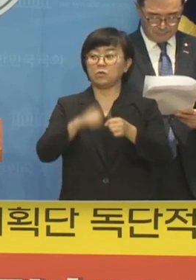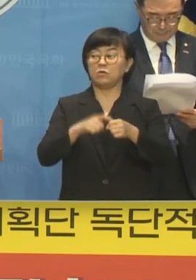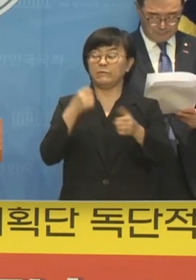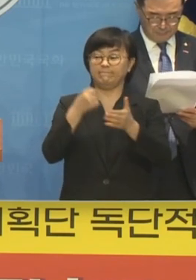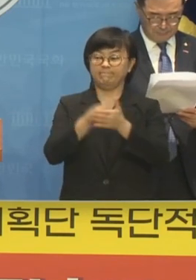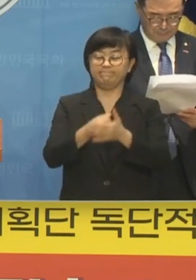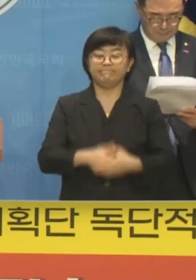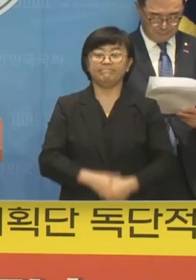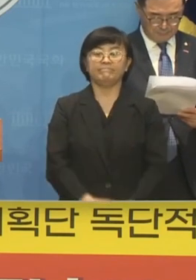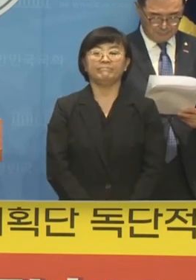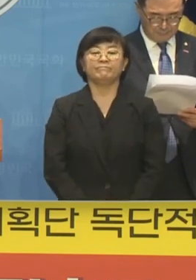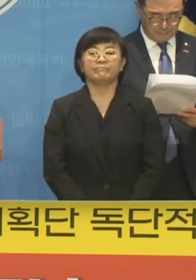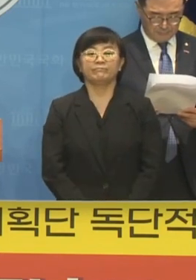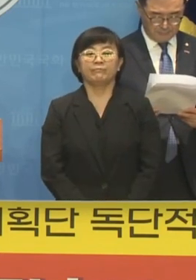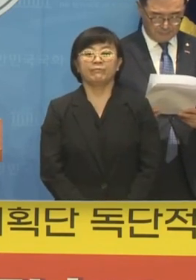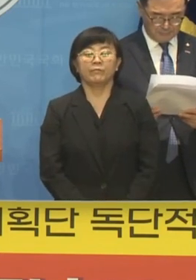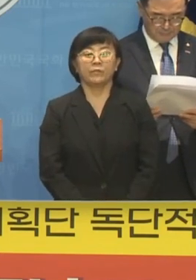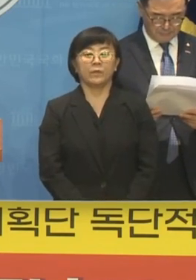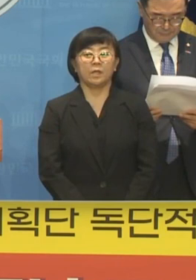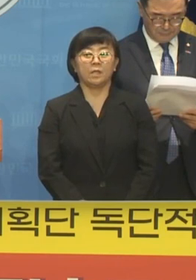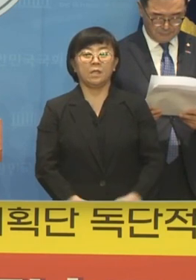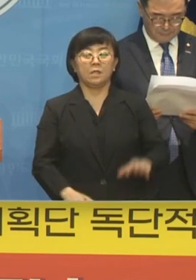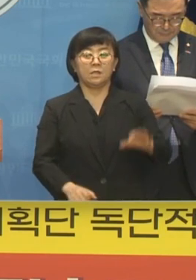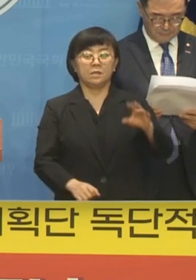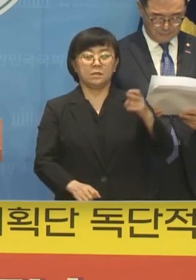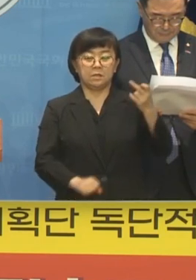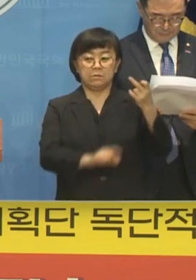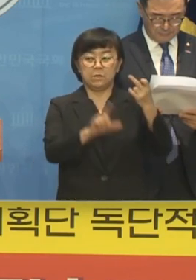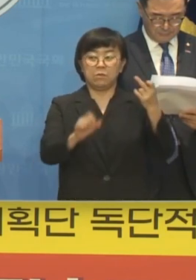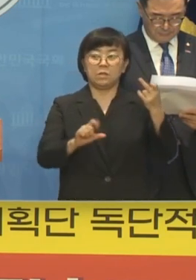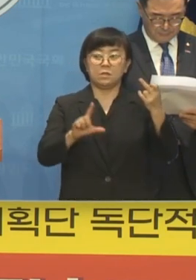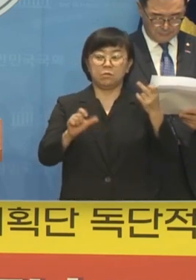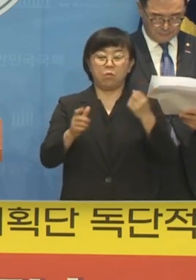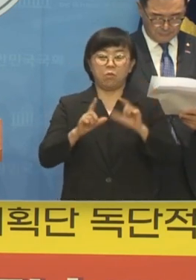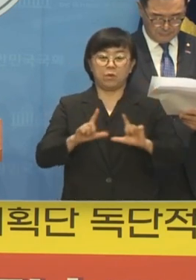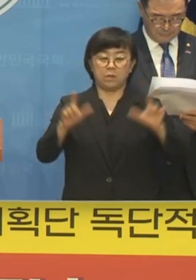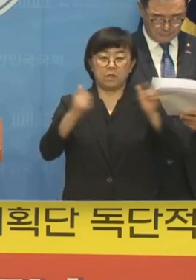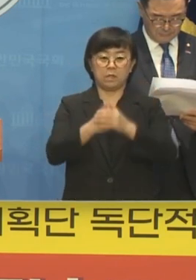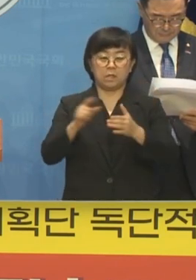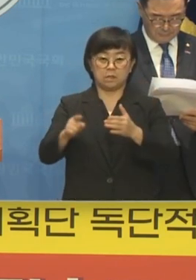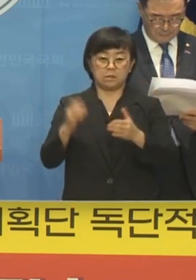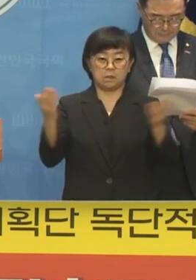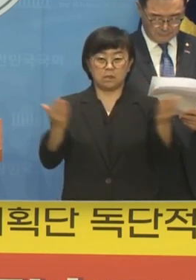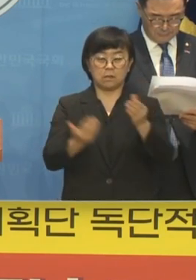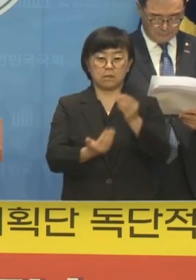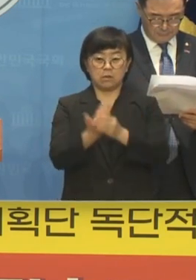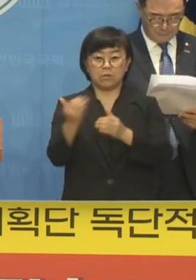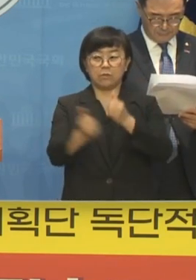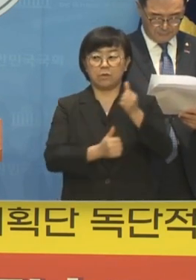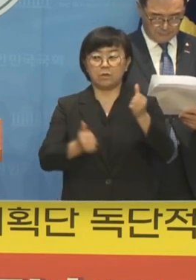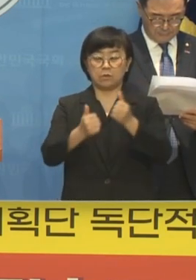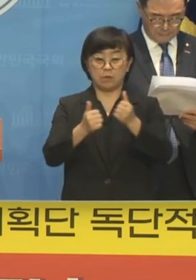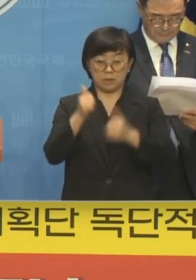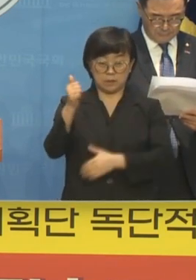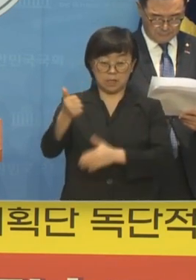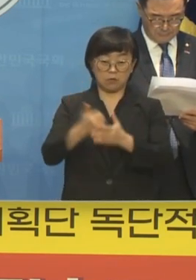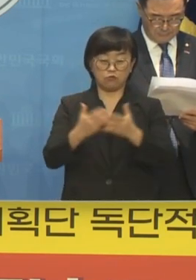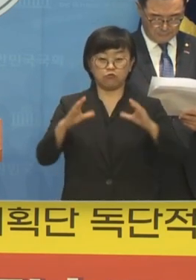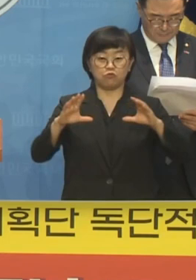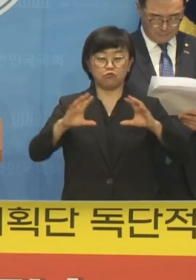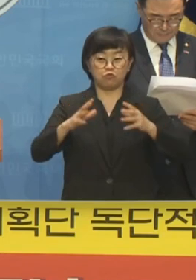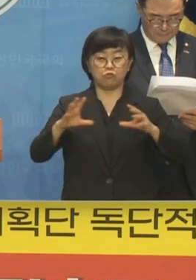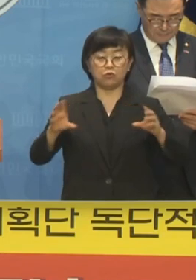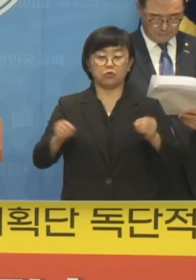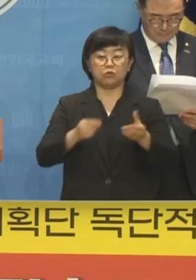한다. 지난 12월 15일 여순사건위원회 위원장